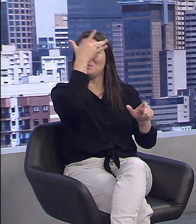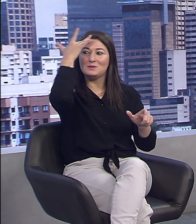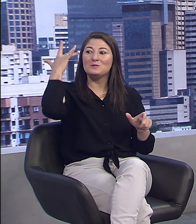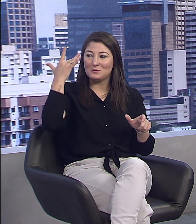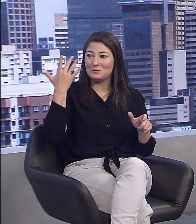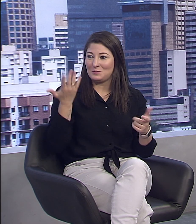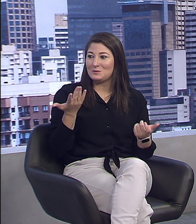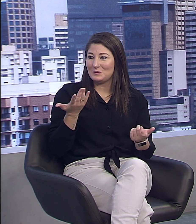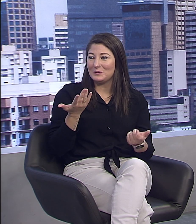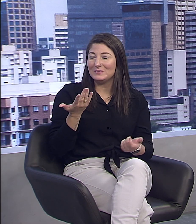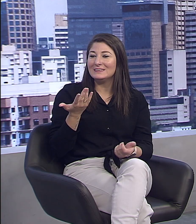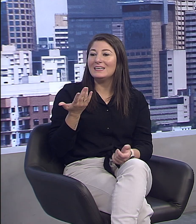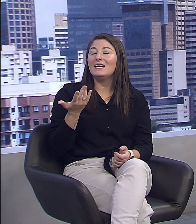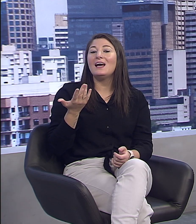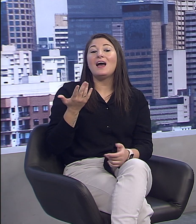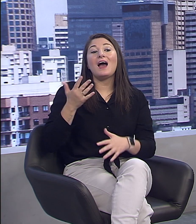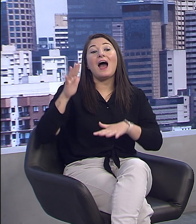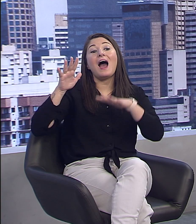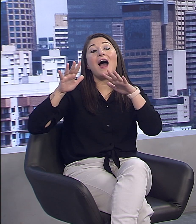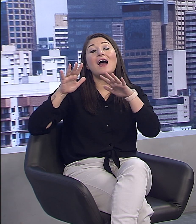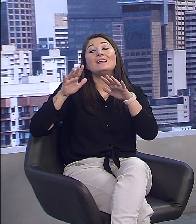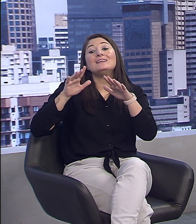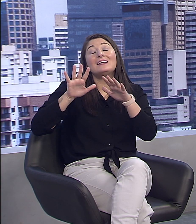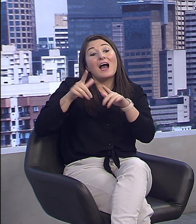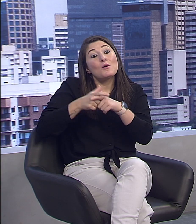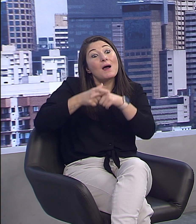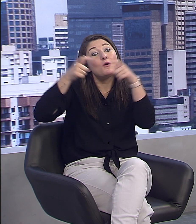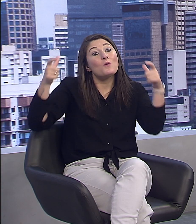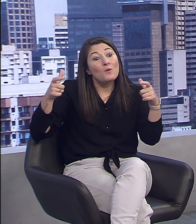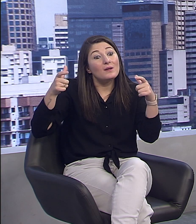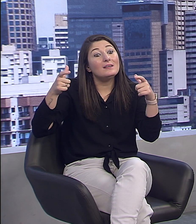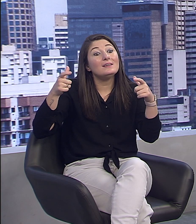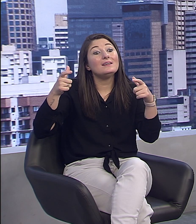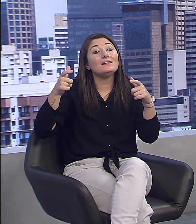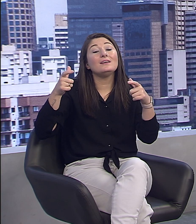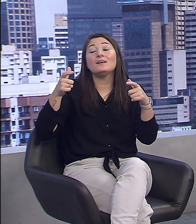sinais. É através da língua de sinais que a gente consegue conversar com outras pessoas, por